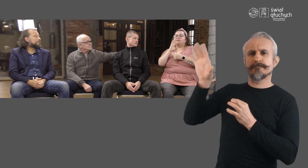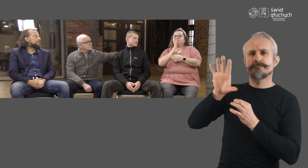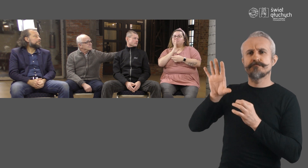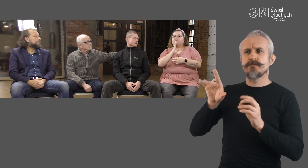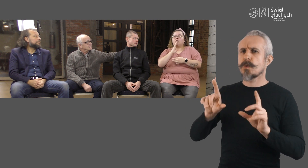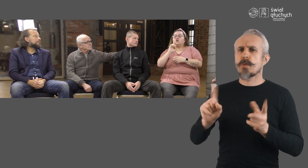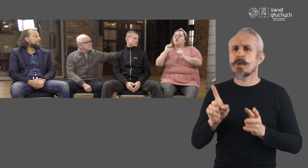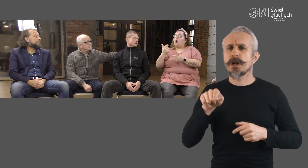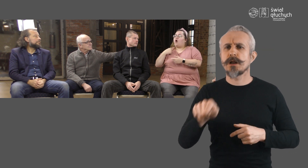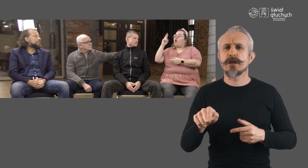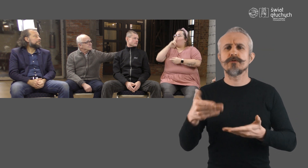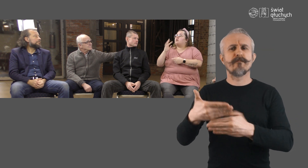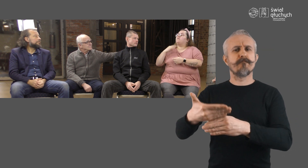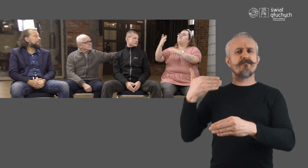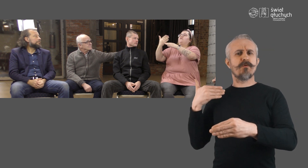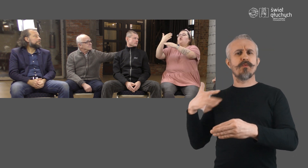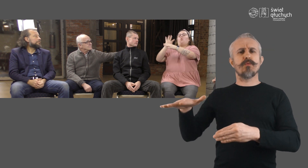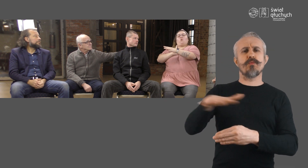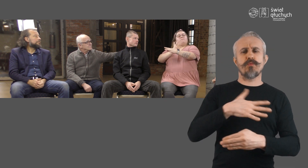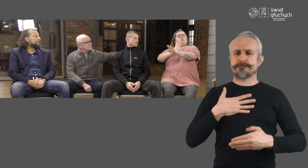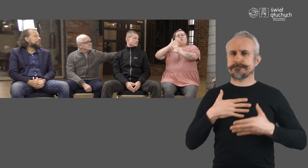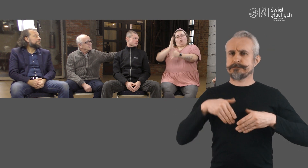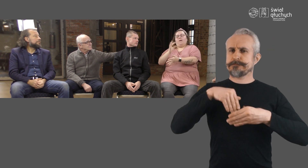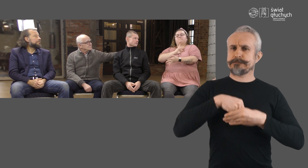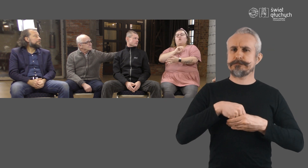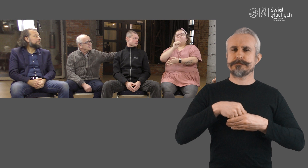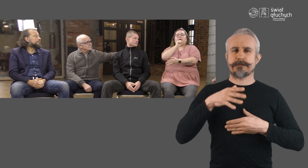między nami różnica. Dlaczego? Bo moi rodzice głusi,